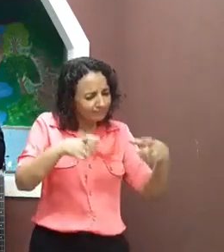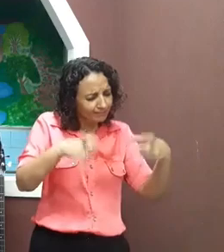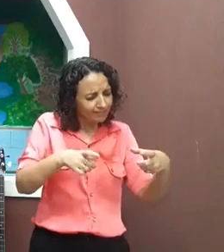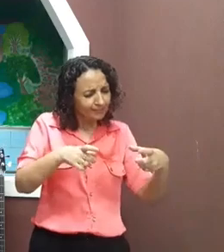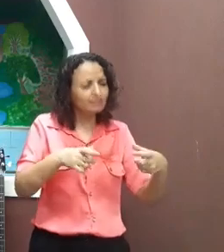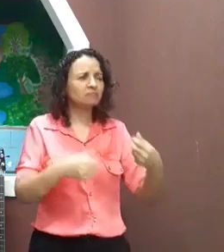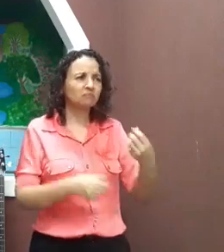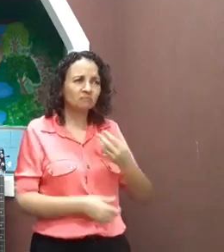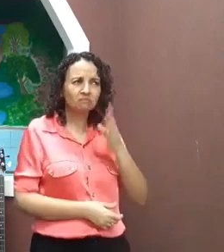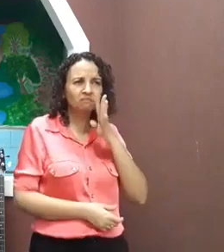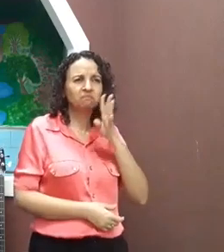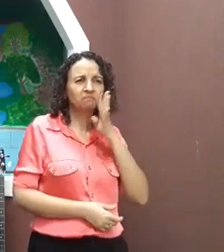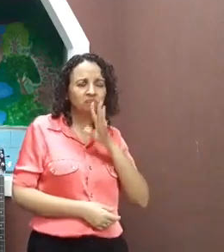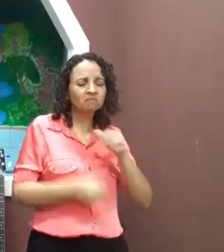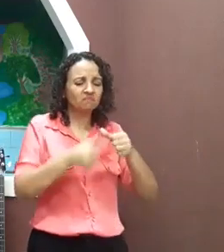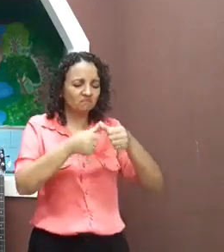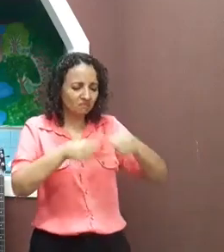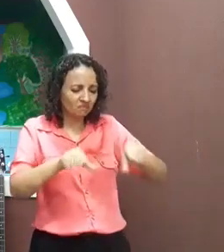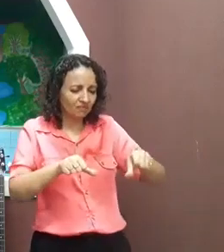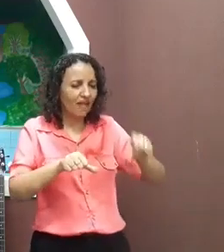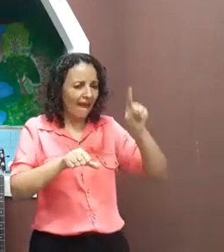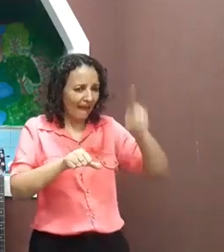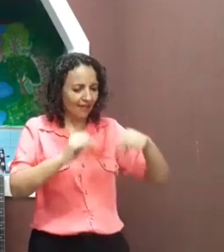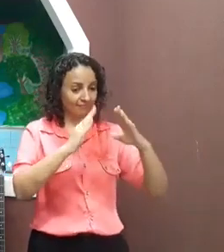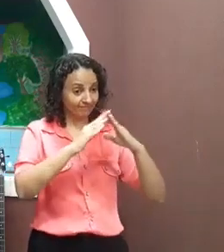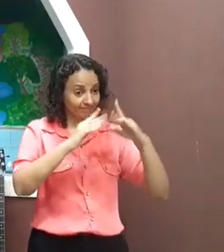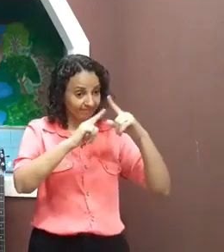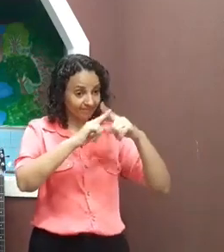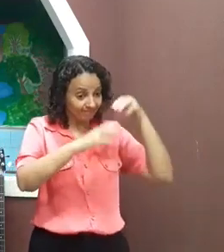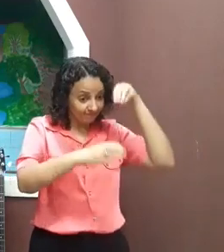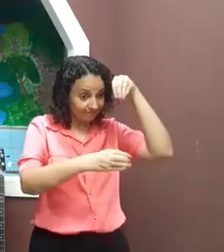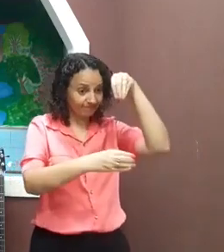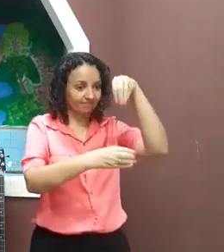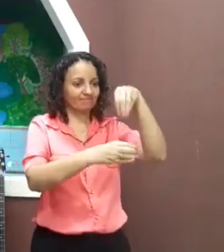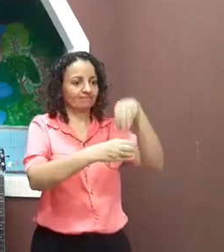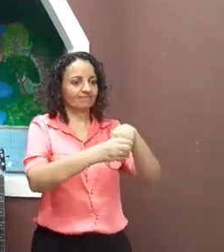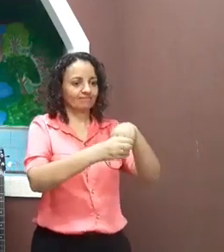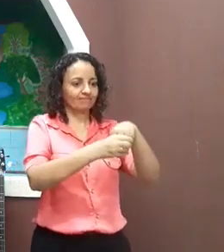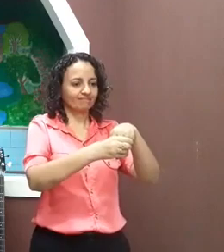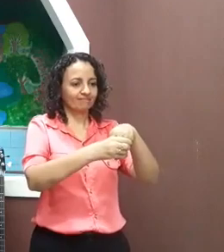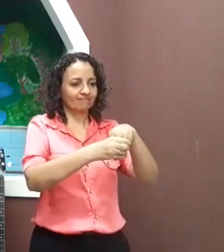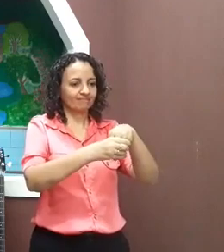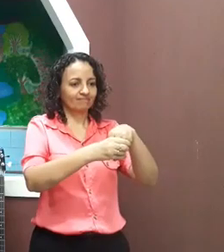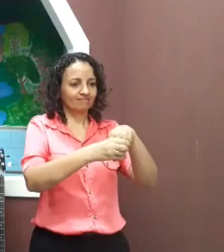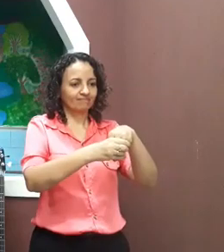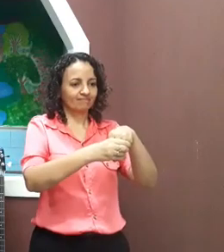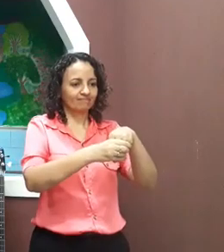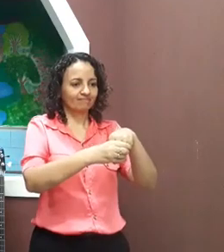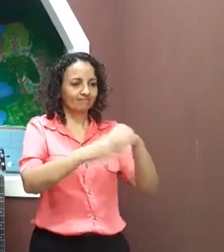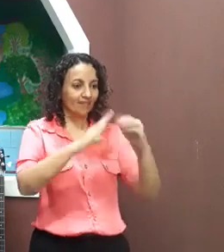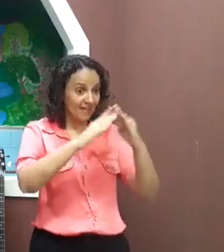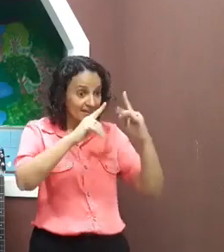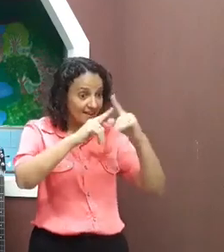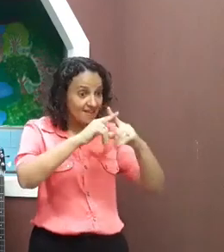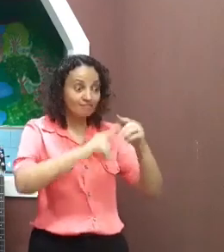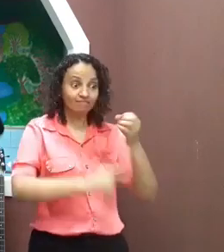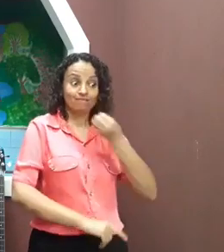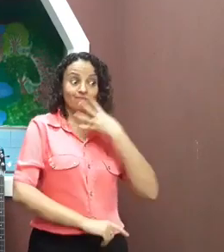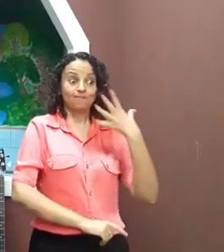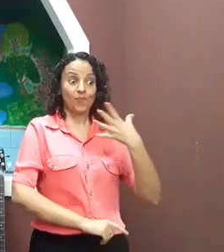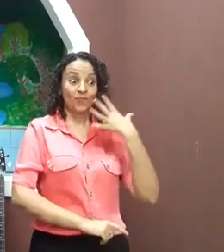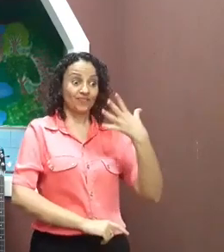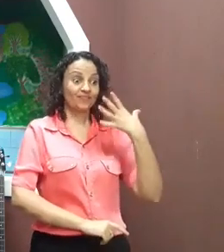estar. Esse lugar é a casa de Deus, esse lugar é a igreja do Senhor. Agora vocês que